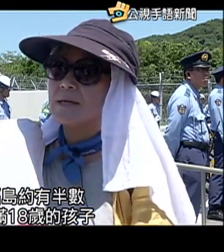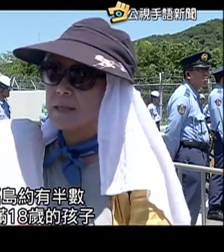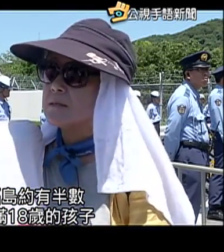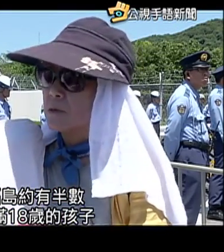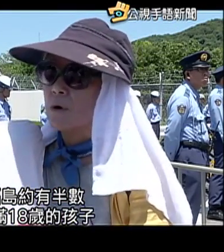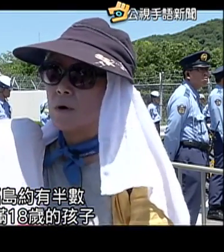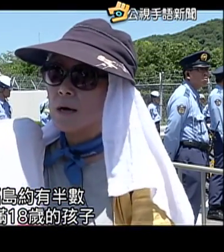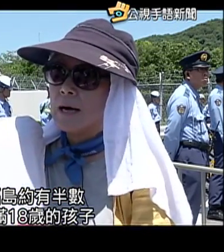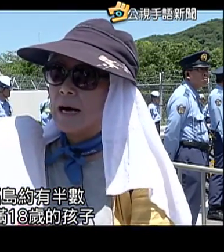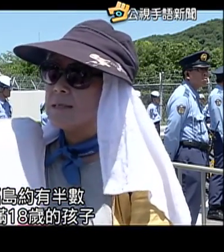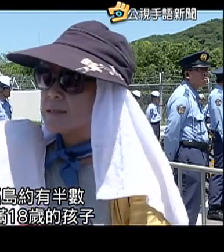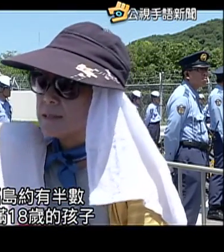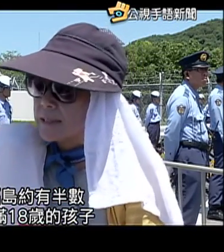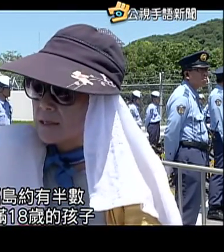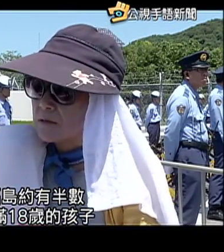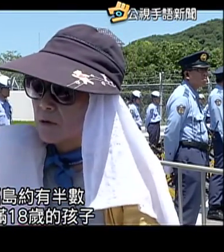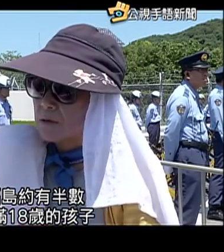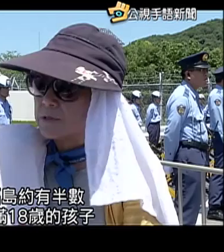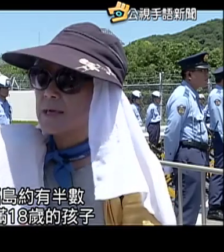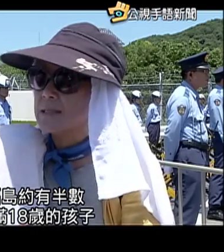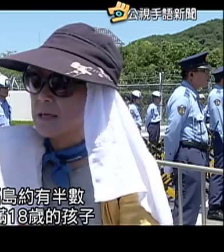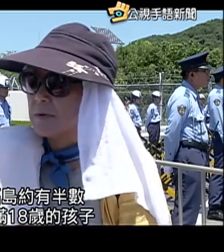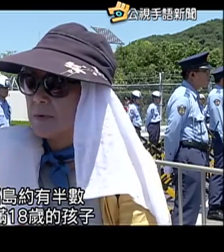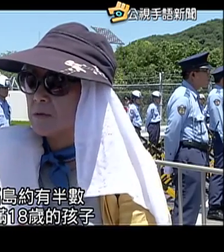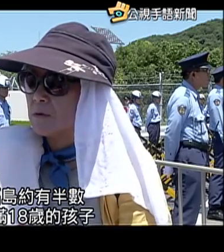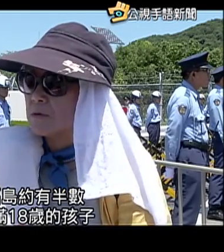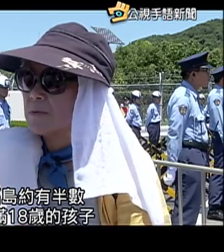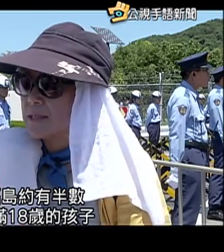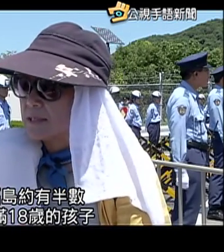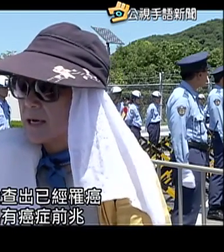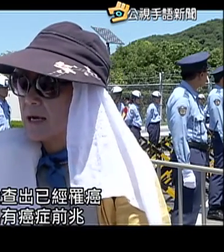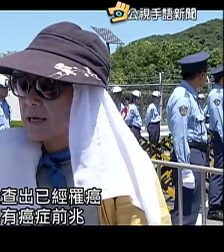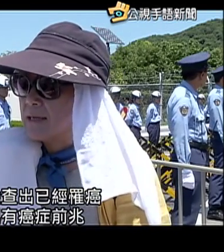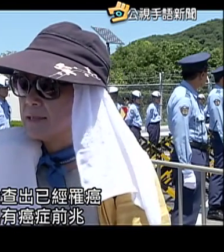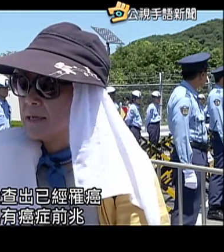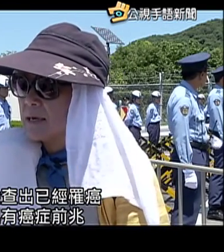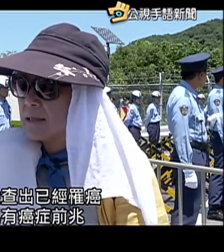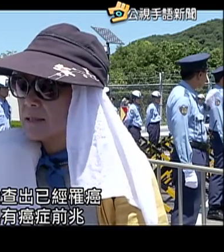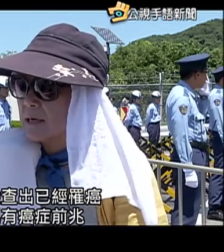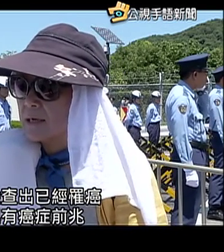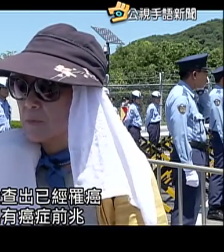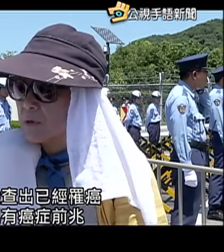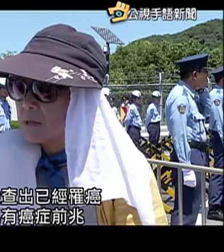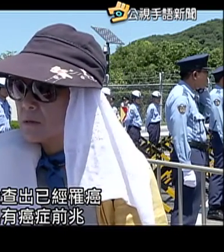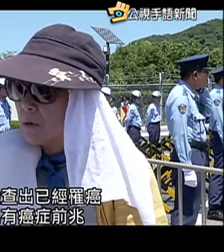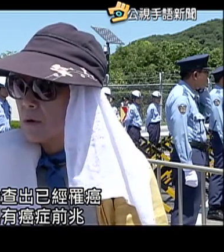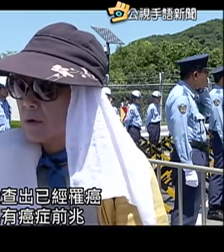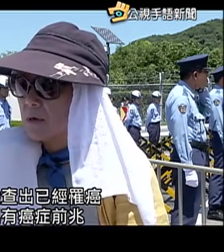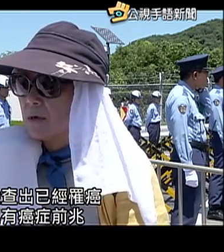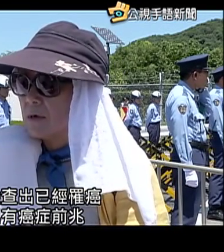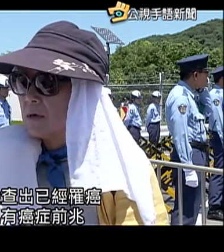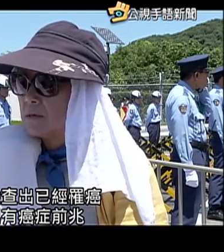入れると、半数近くの18歳未満の子どもたちが前癌段階も入れると、そ